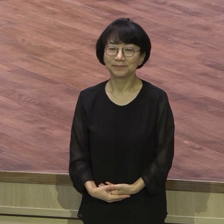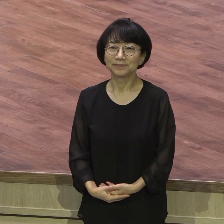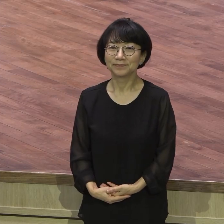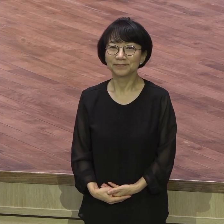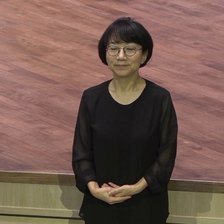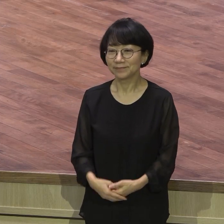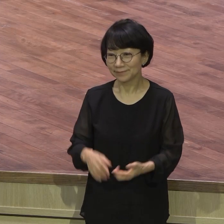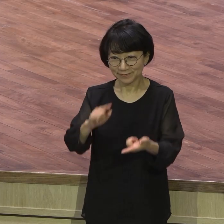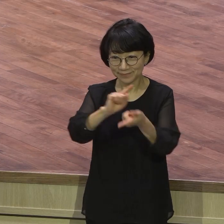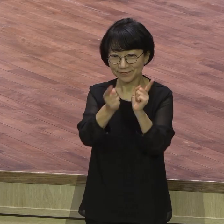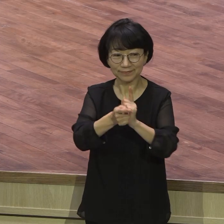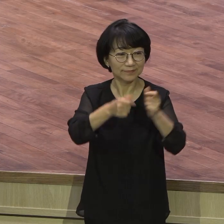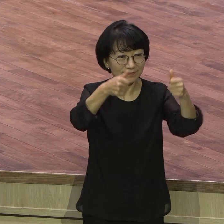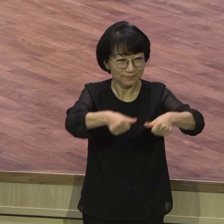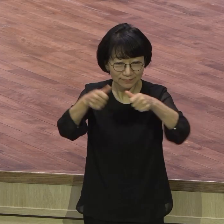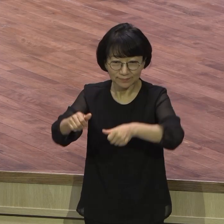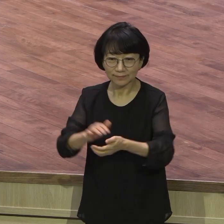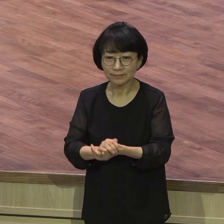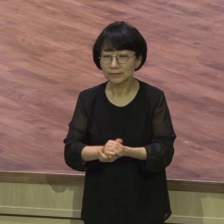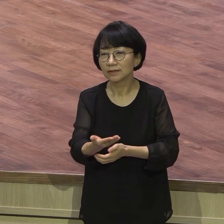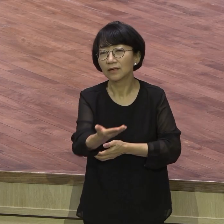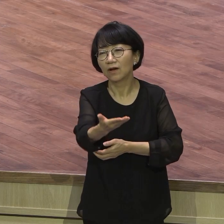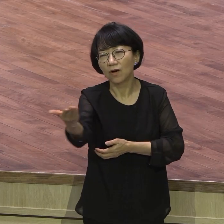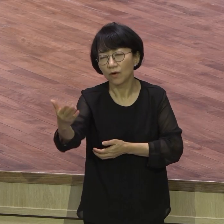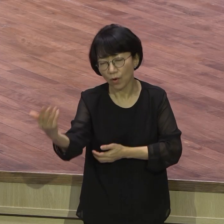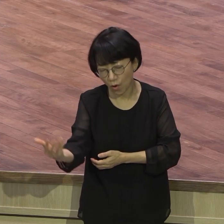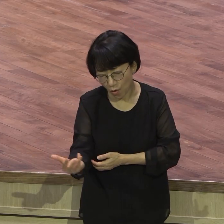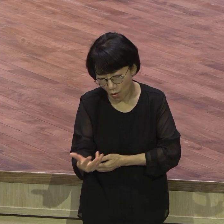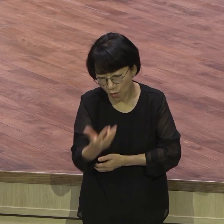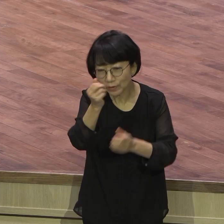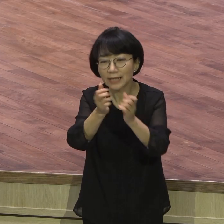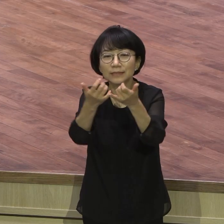서로 인사합시다. 성도님은 거룩한 자입니다.